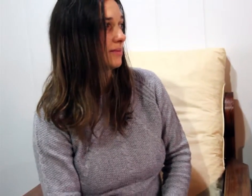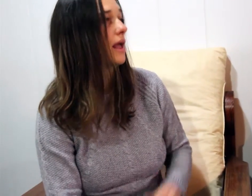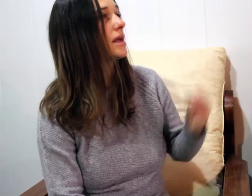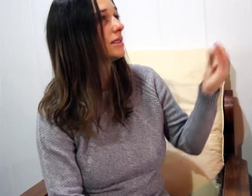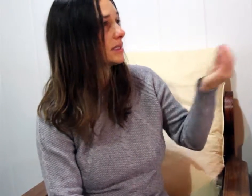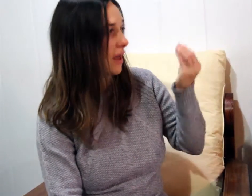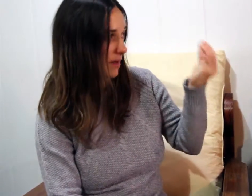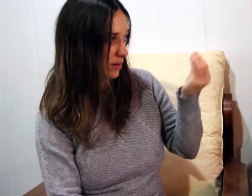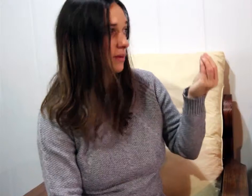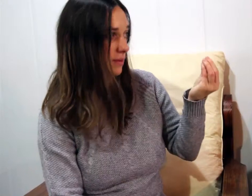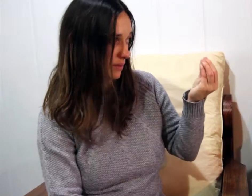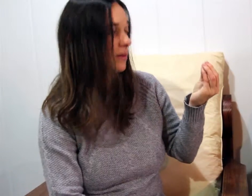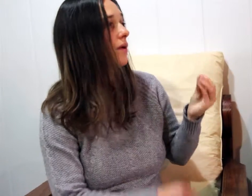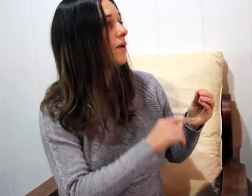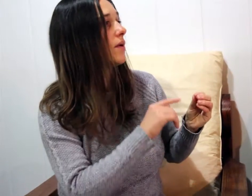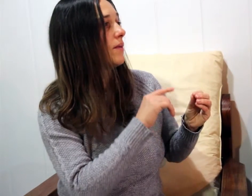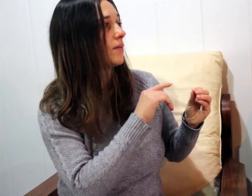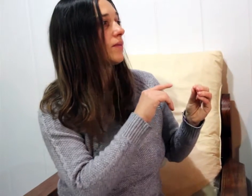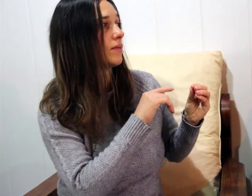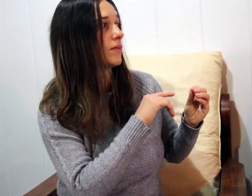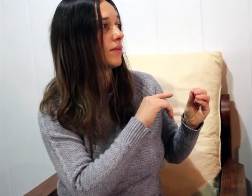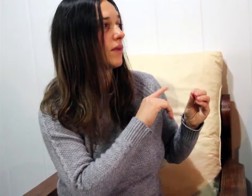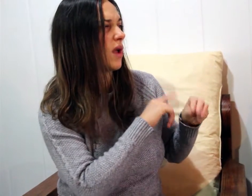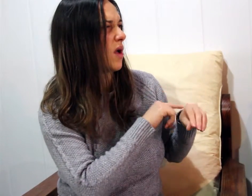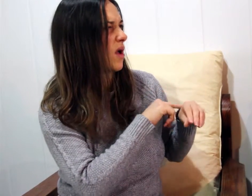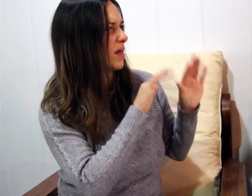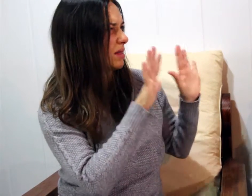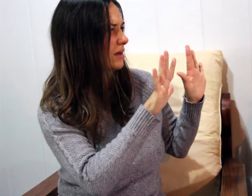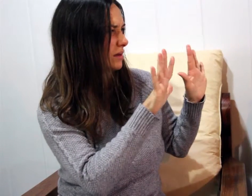de mañana. Gracias.